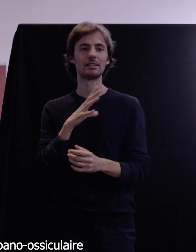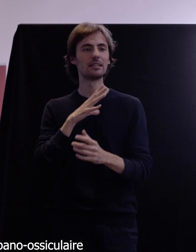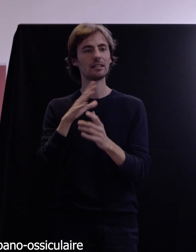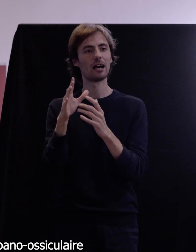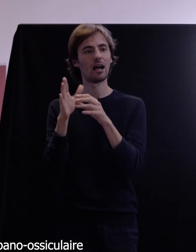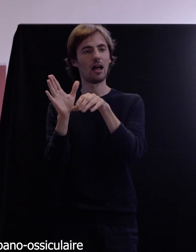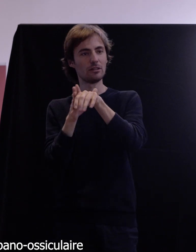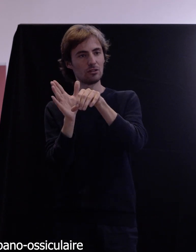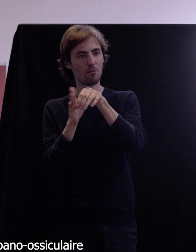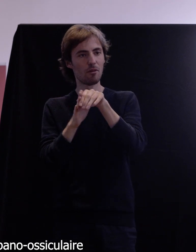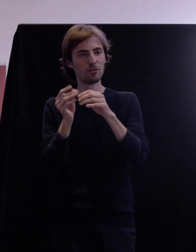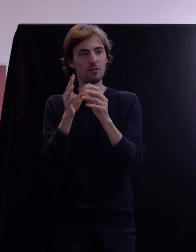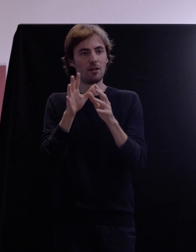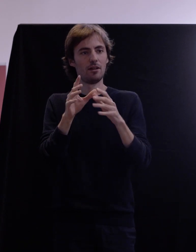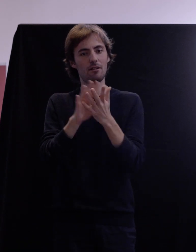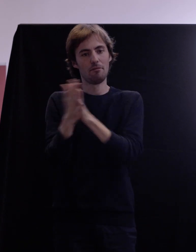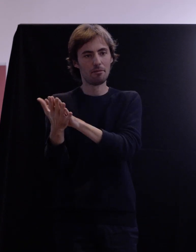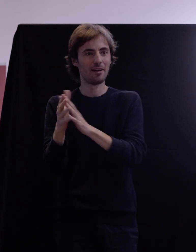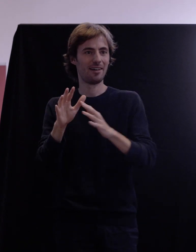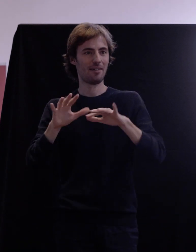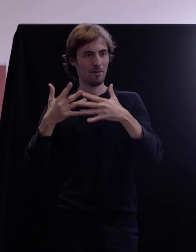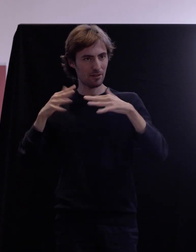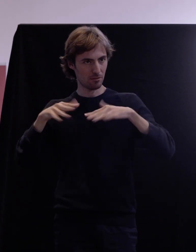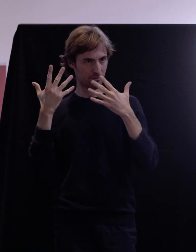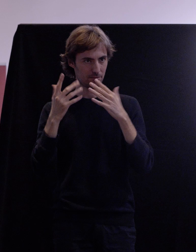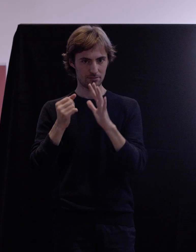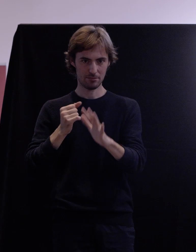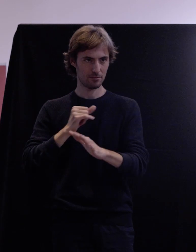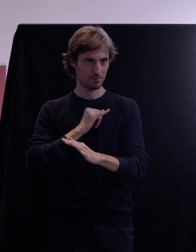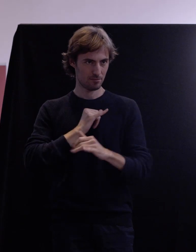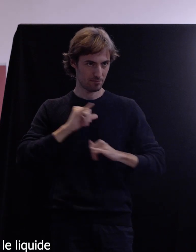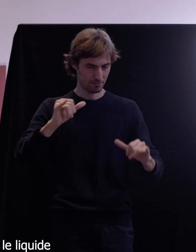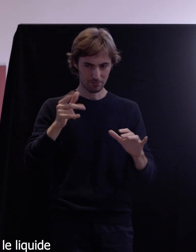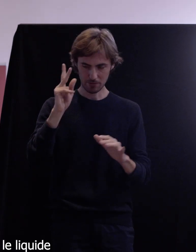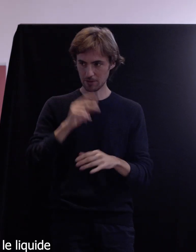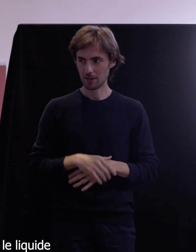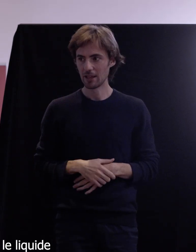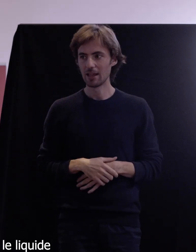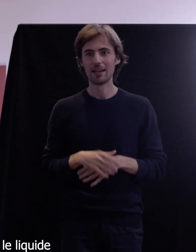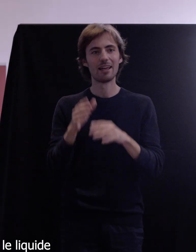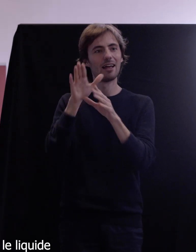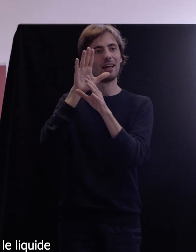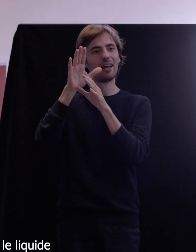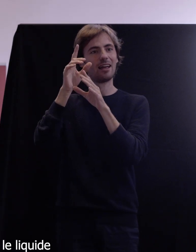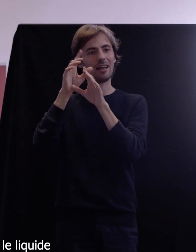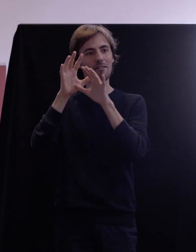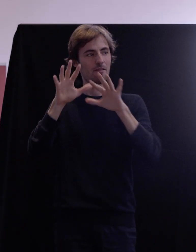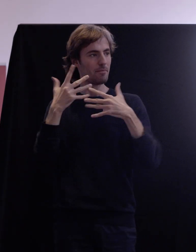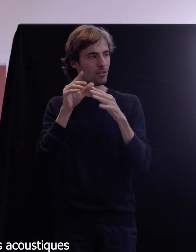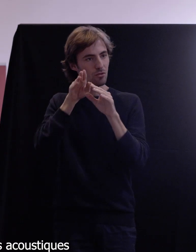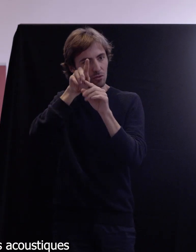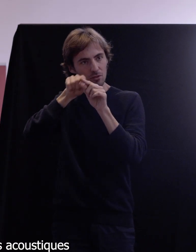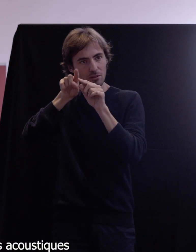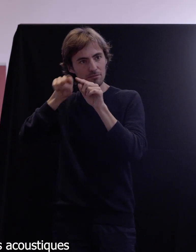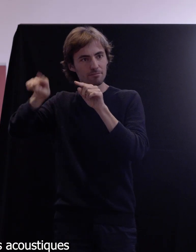tympano-ossiculaire qui vient amplifier les vibrations. Et puis ces vibrations, elles vont venir faire bouger le liquide qui est dans l'oreille interne.